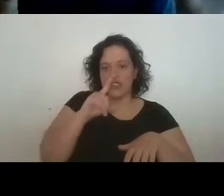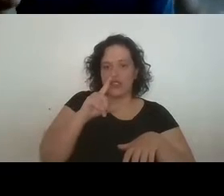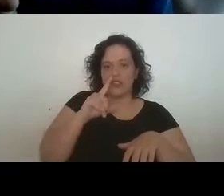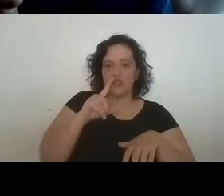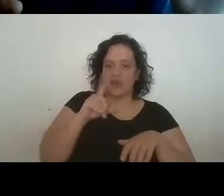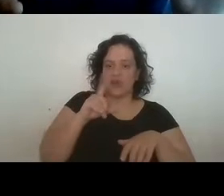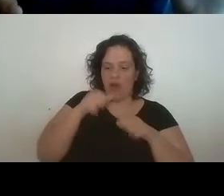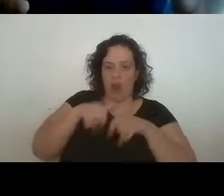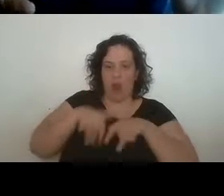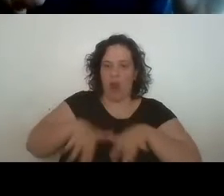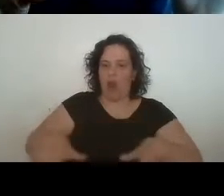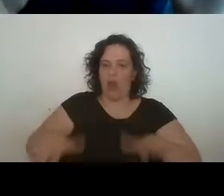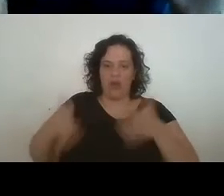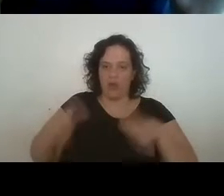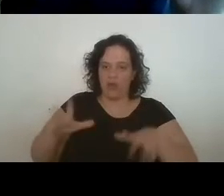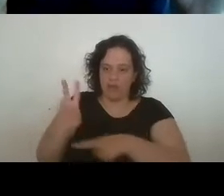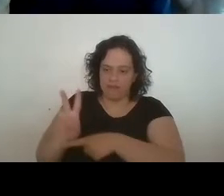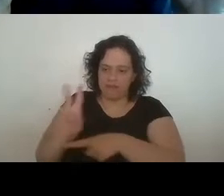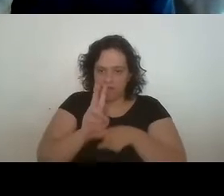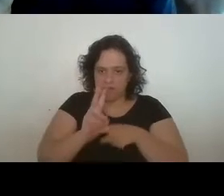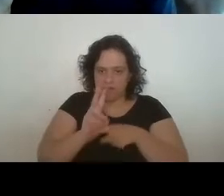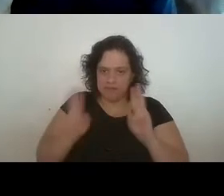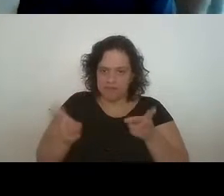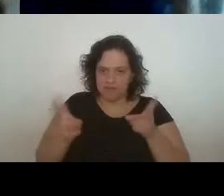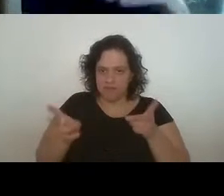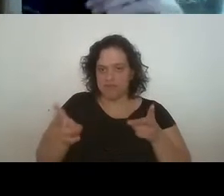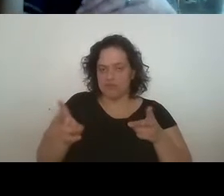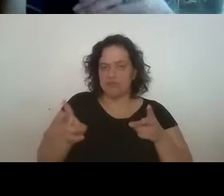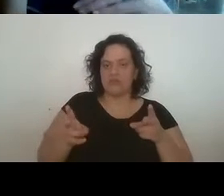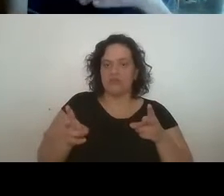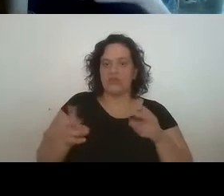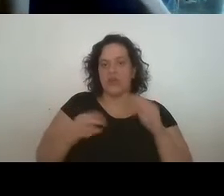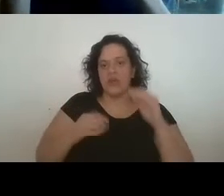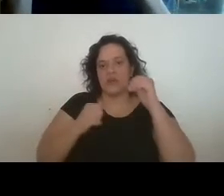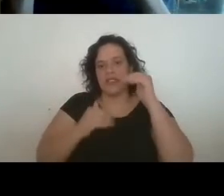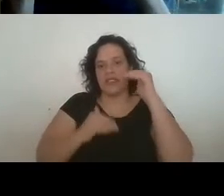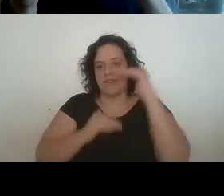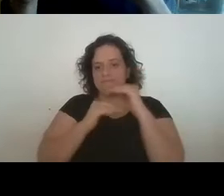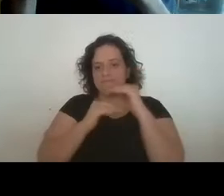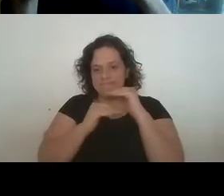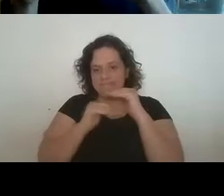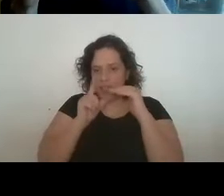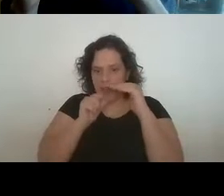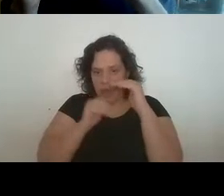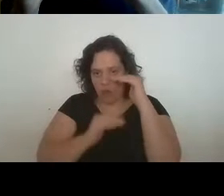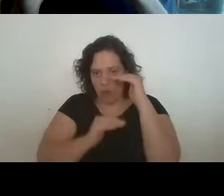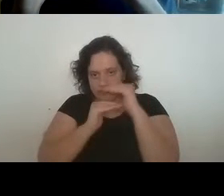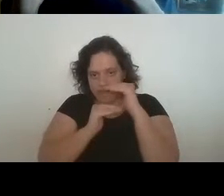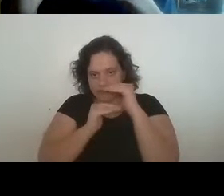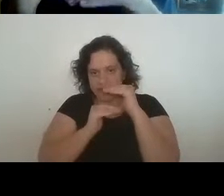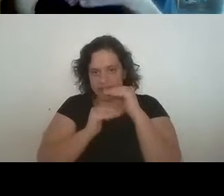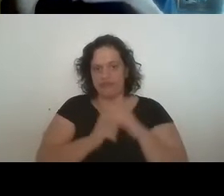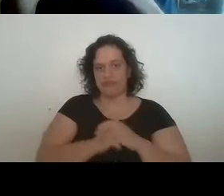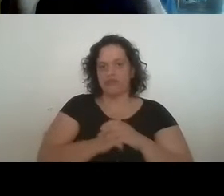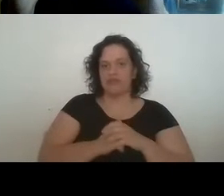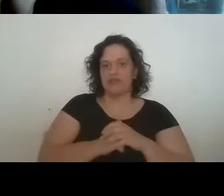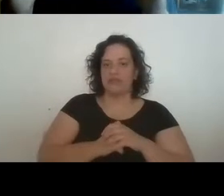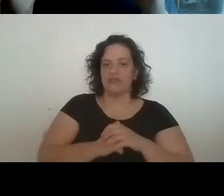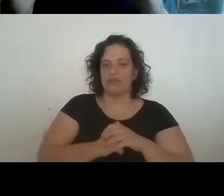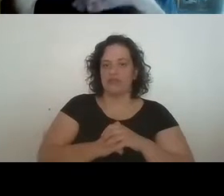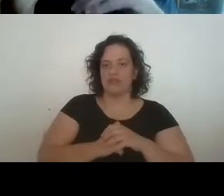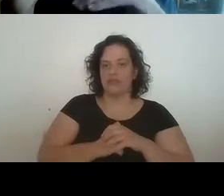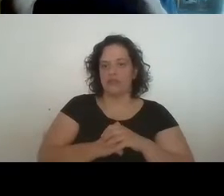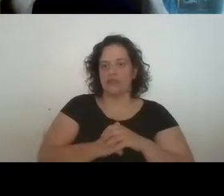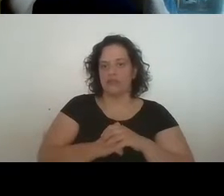a integridade dele, e eu não vá fazer infiltração, então eu faço uma lâmina bem menor, eu vou trabalhar com uma lâmina de